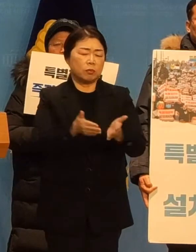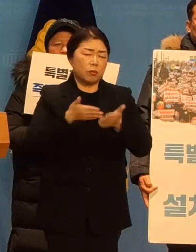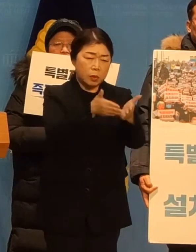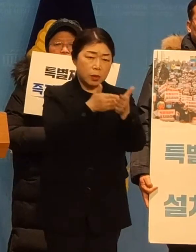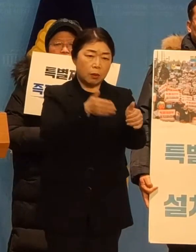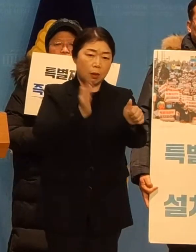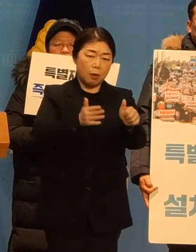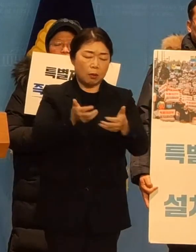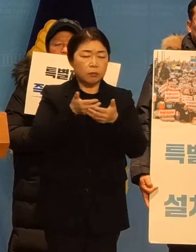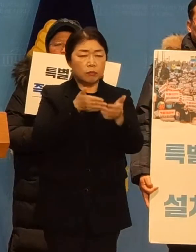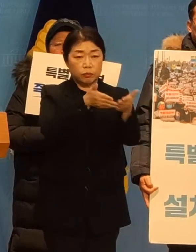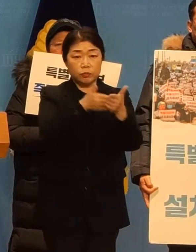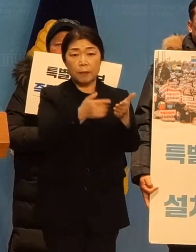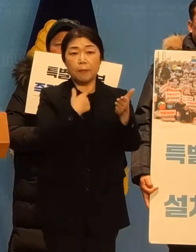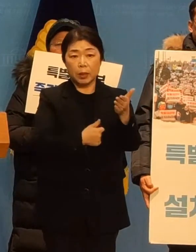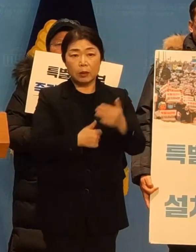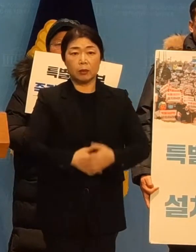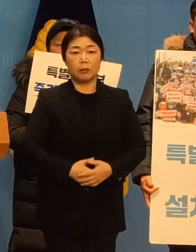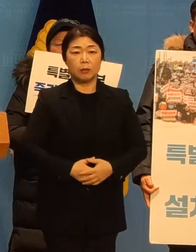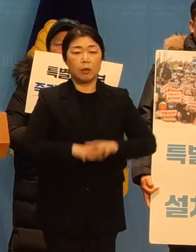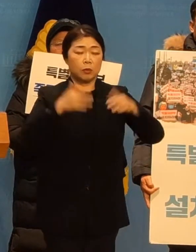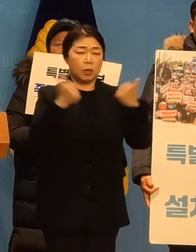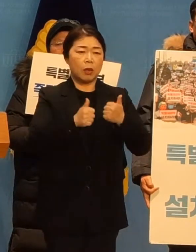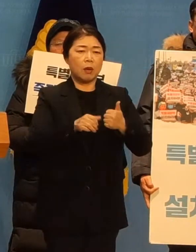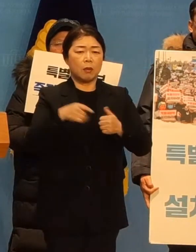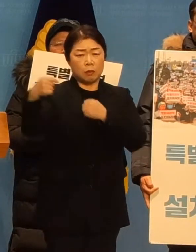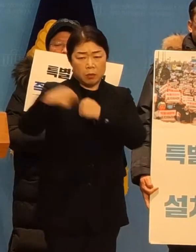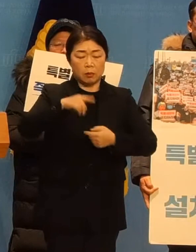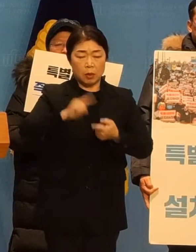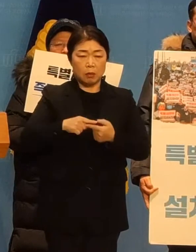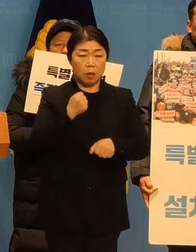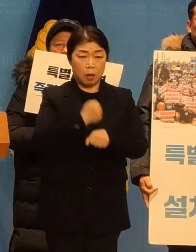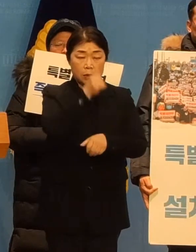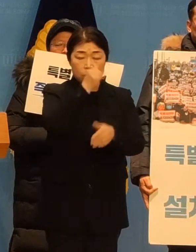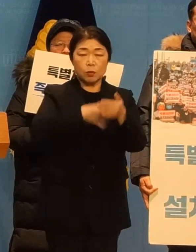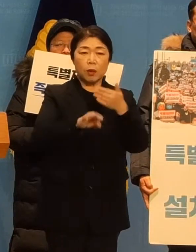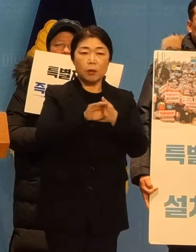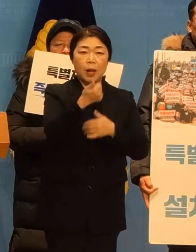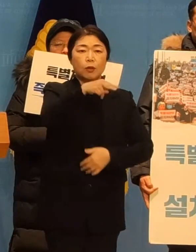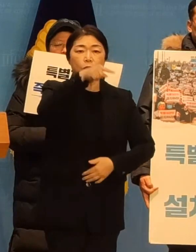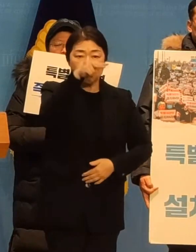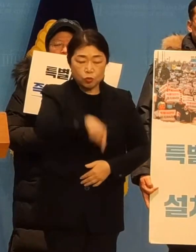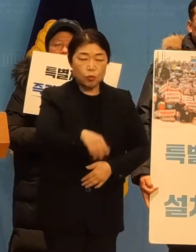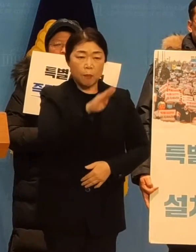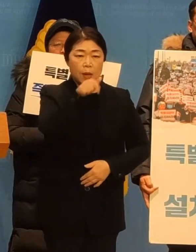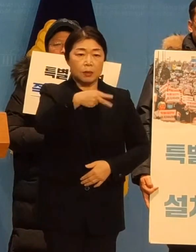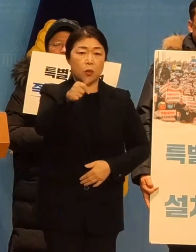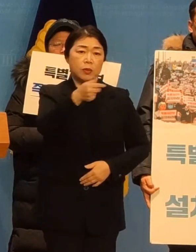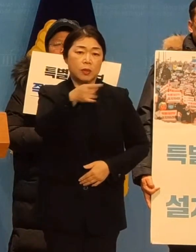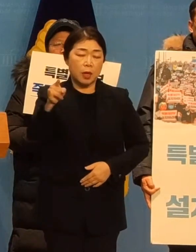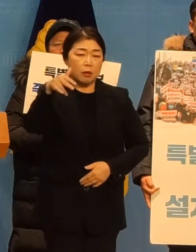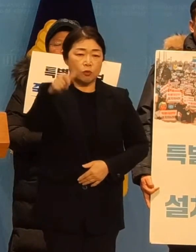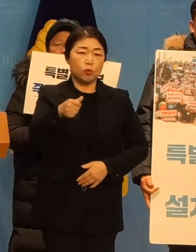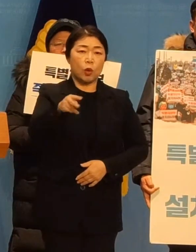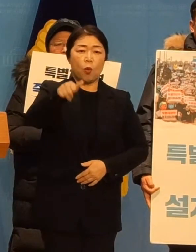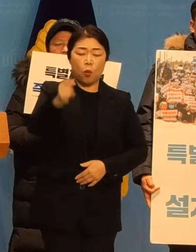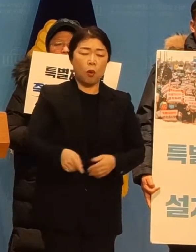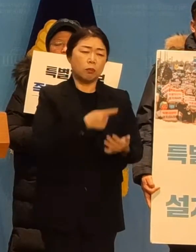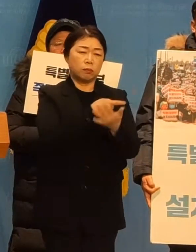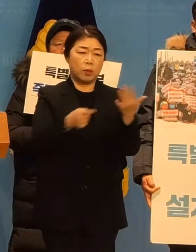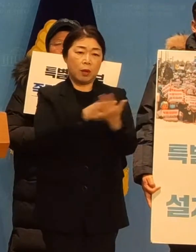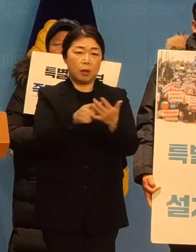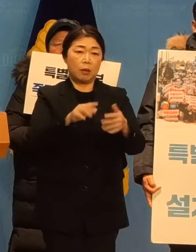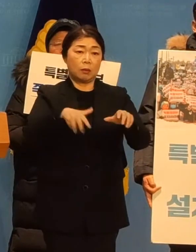요구해왔다. 국회가 국민들의 뜻대로 했으면 한덕수, 박성재, 추경호 등